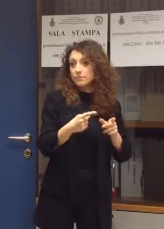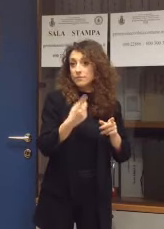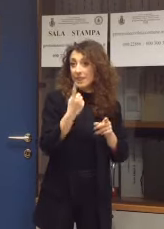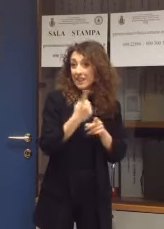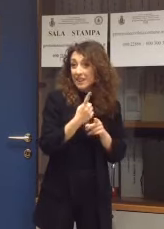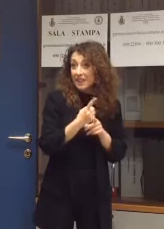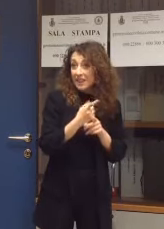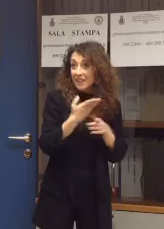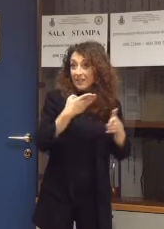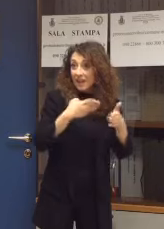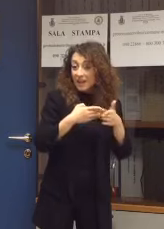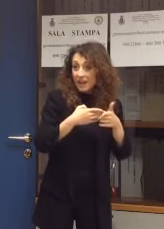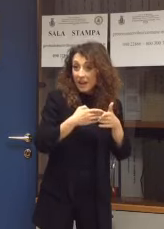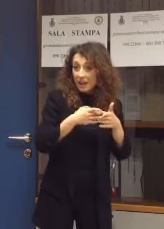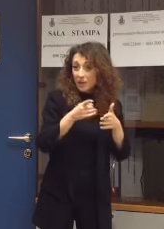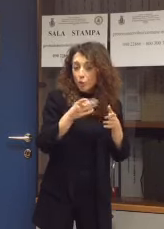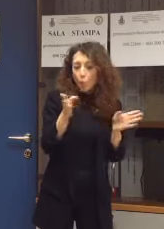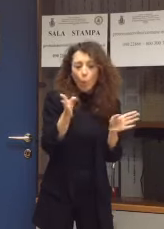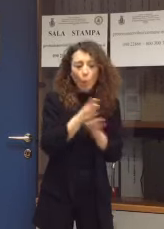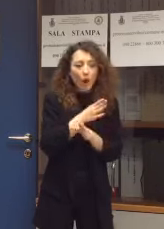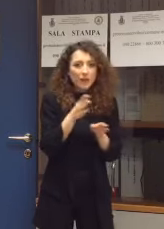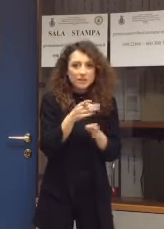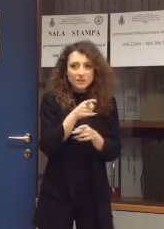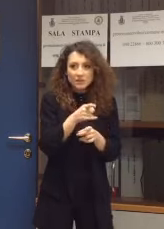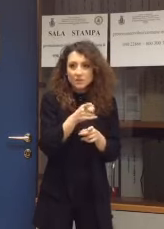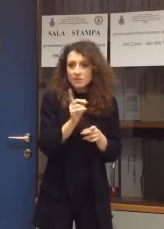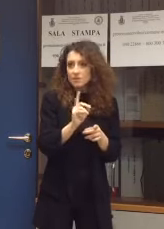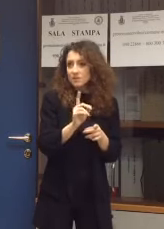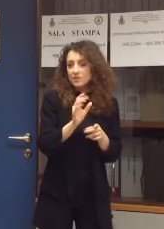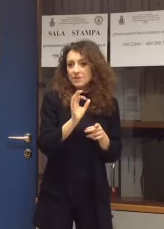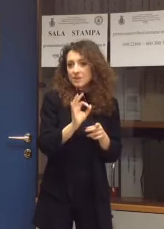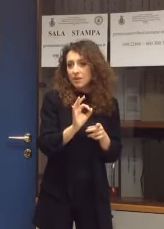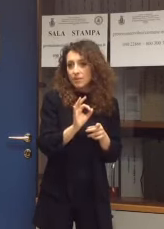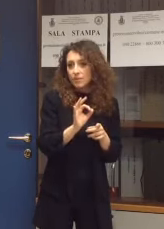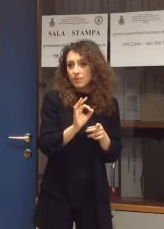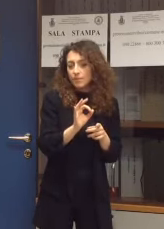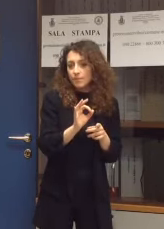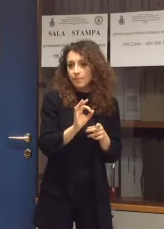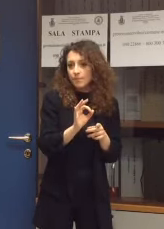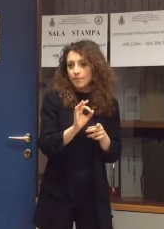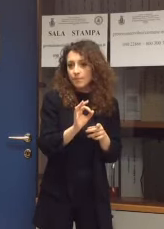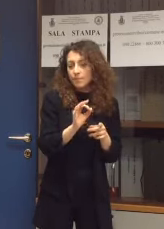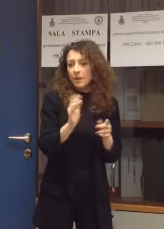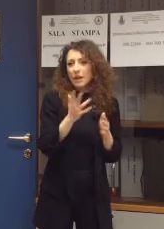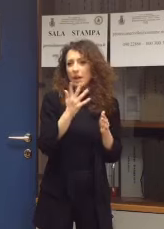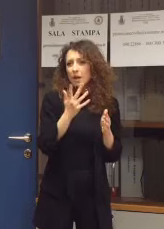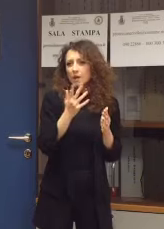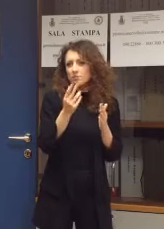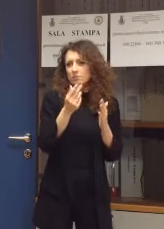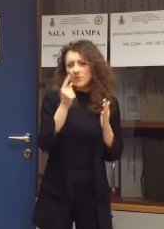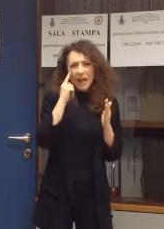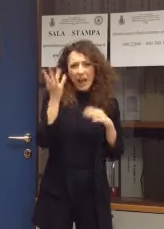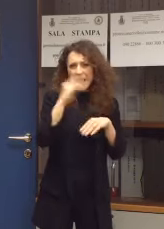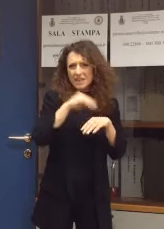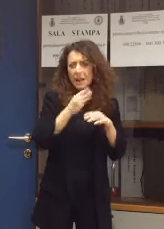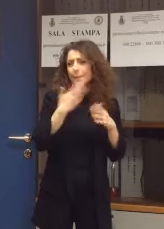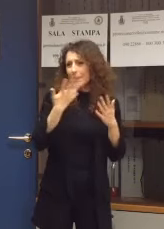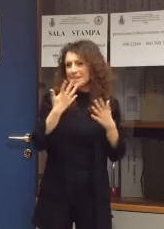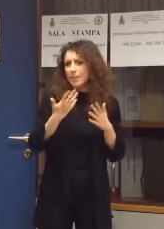pubblico a qualsiasi titolo e comunque denominata, e mette indicativamente tutta una serie di esempi: reddito